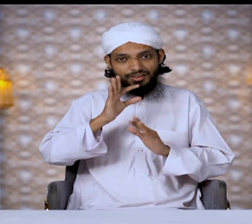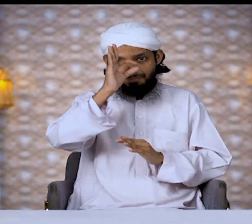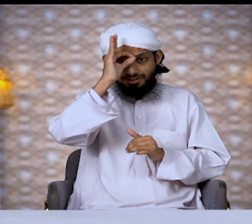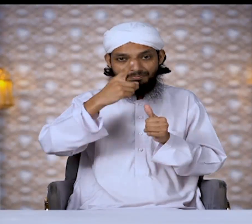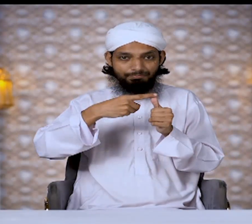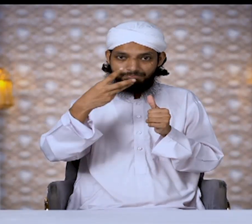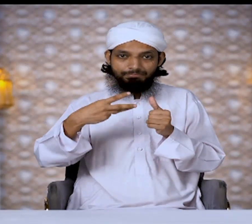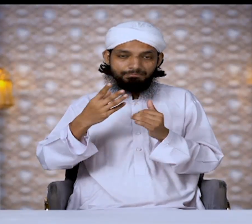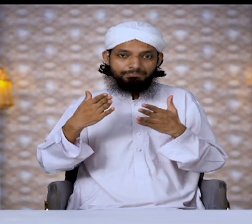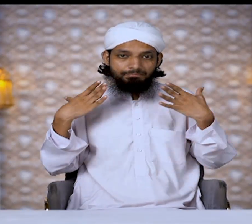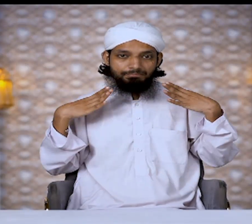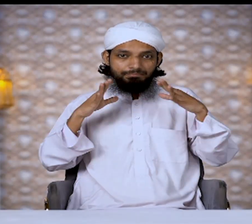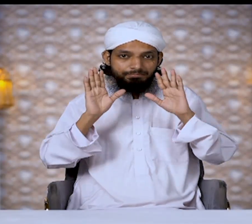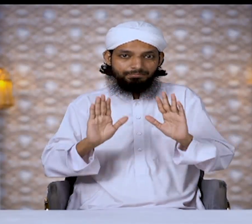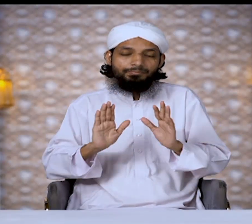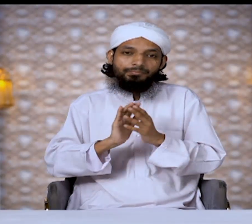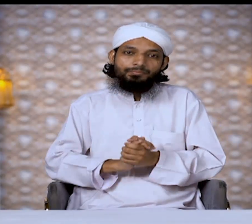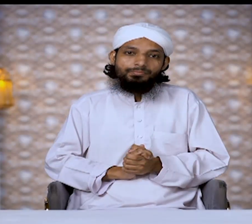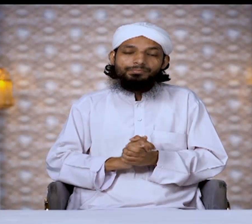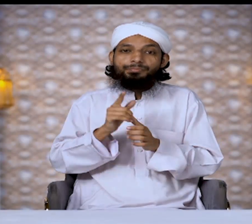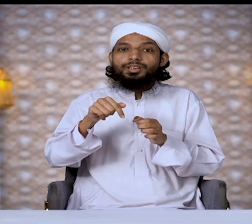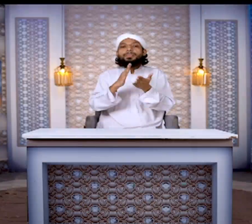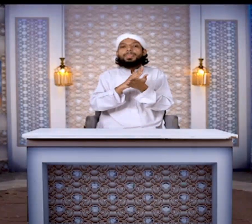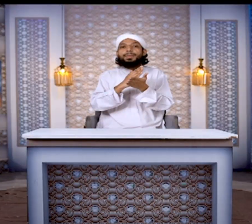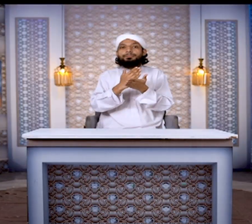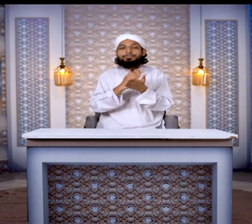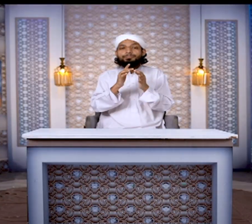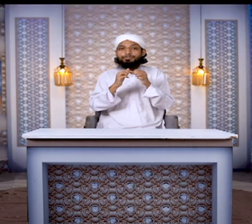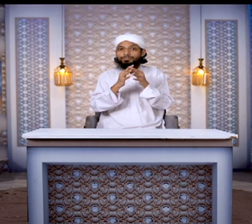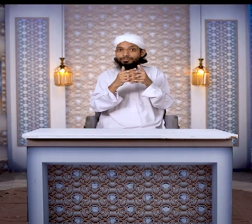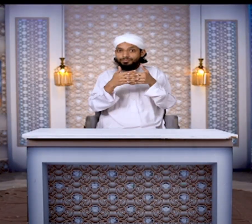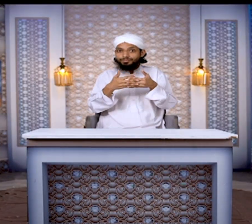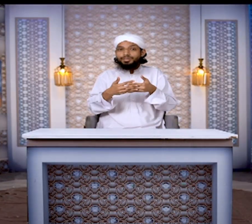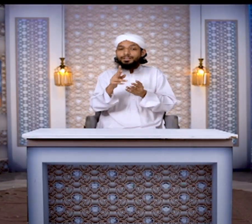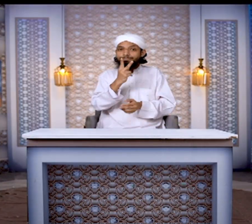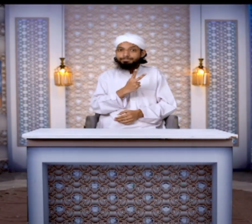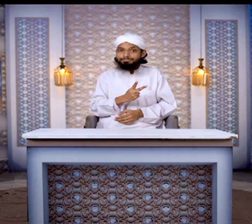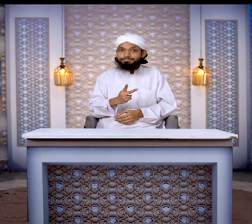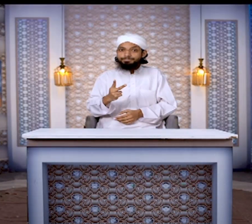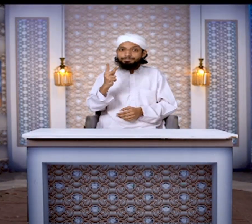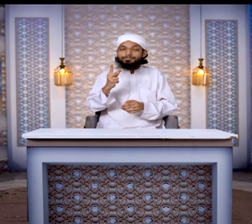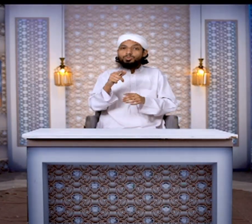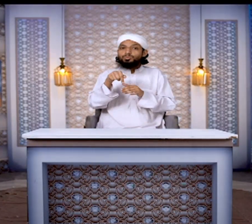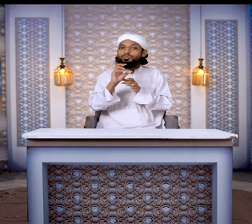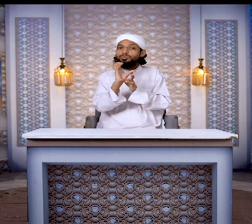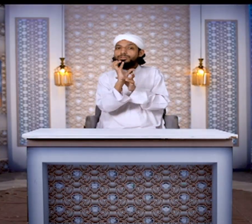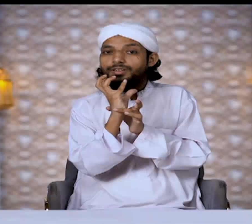پیارے اسلامی بھائیو، یقیناً قرآن کریم ایک مکمل ضابطۂ حیات اور سلامتی و امن کے ساتھ زندگی بسر کرنے والے دنیا کے تمام